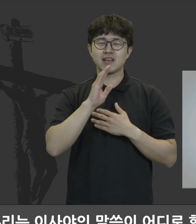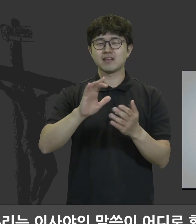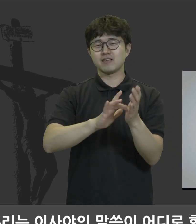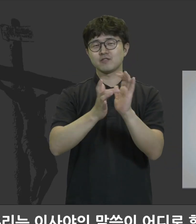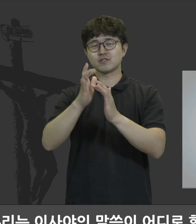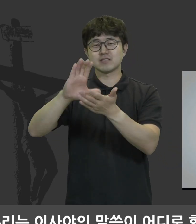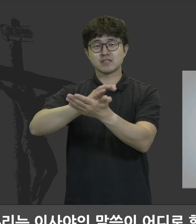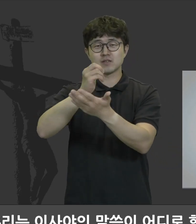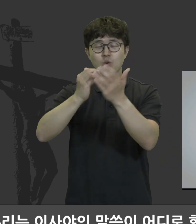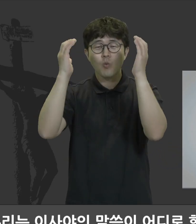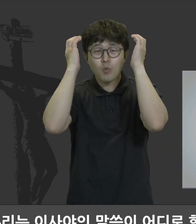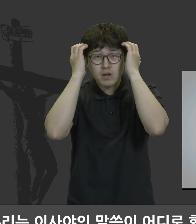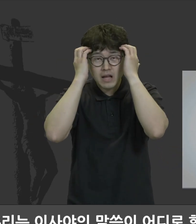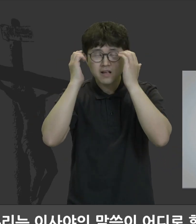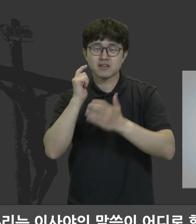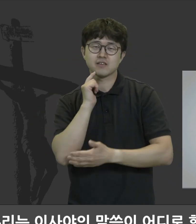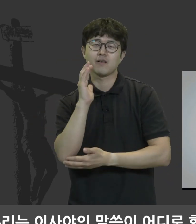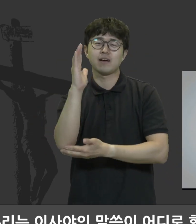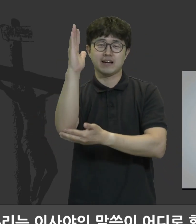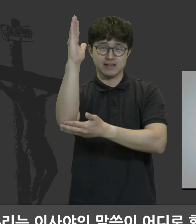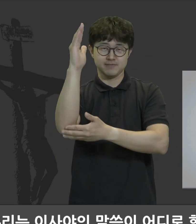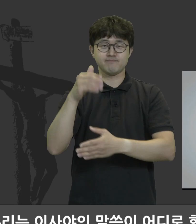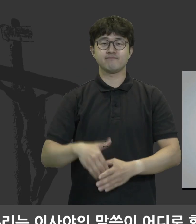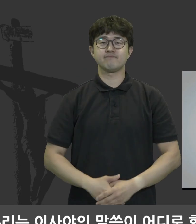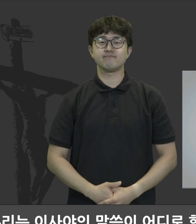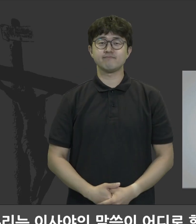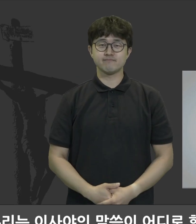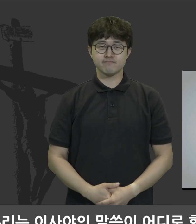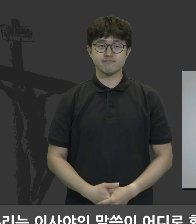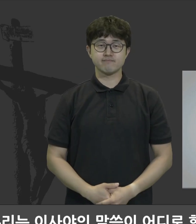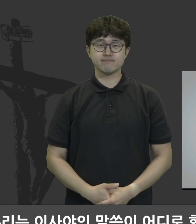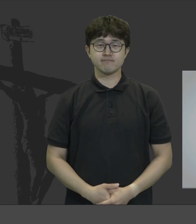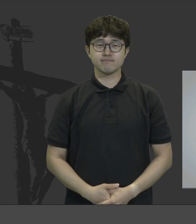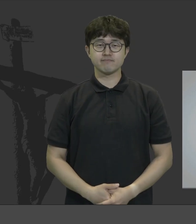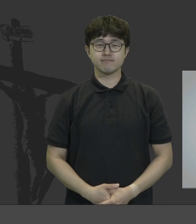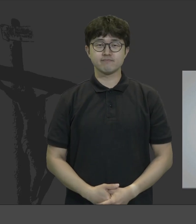바로 그리스도의 고난과 영광입니다.